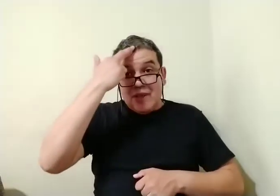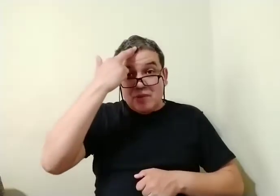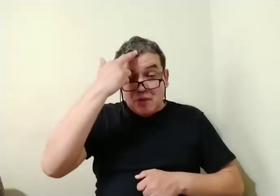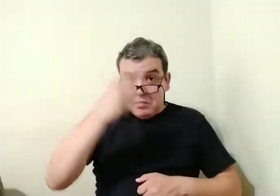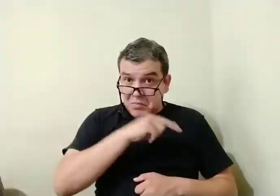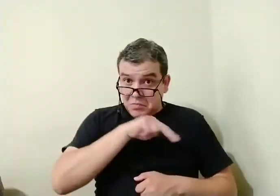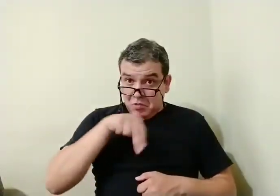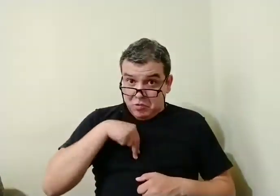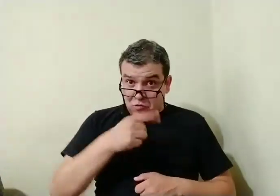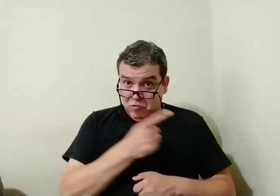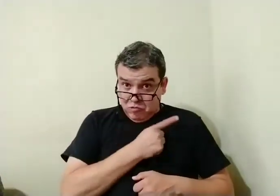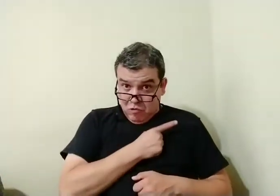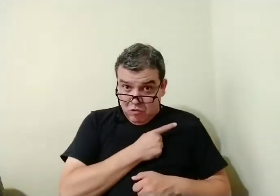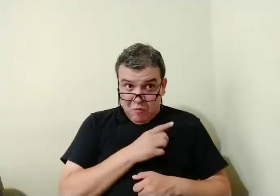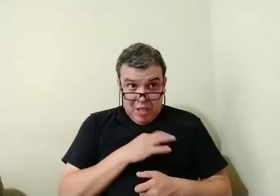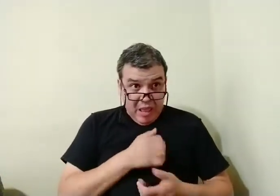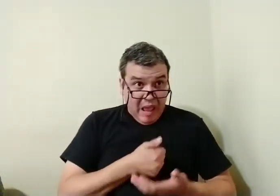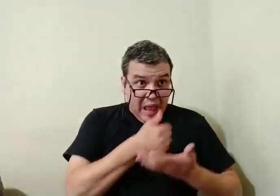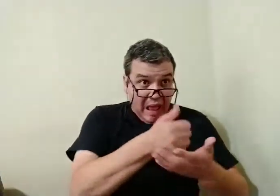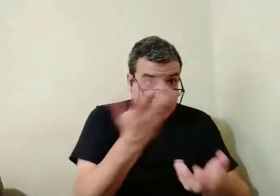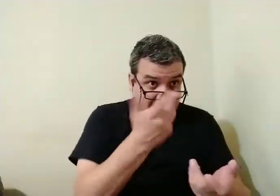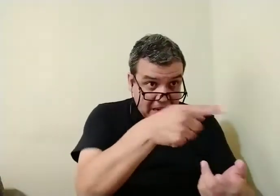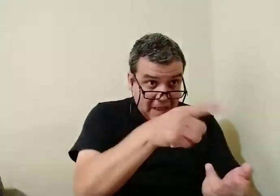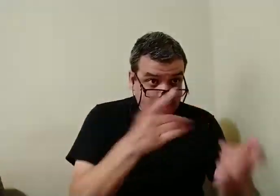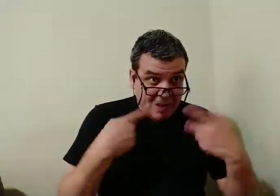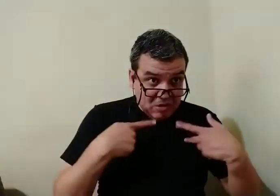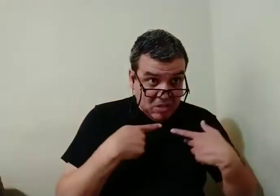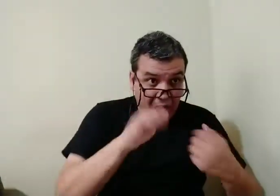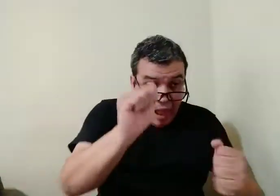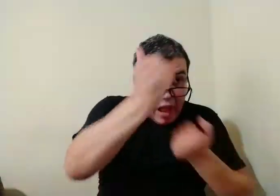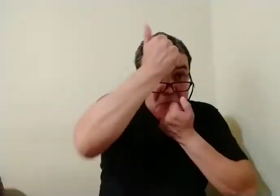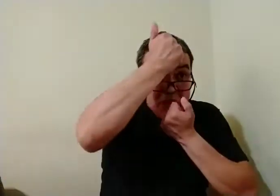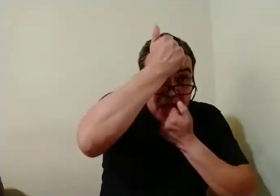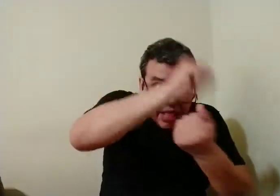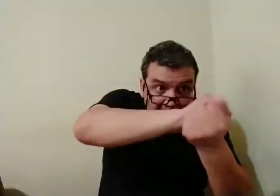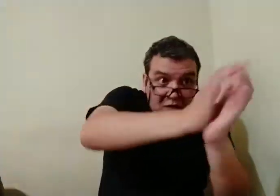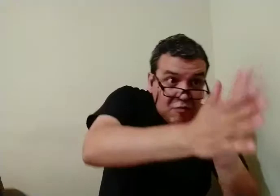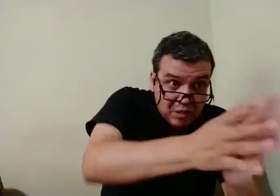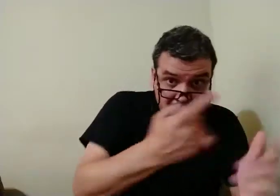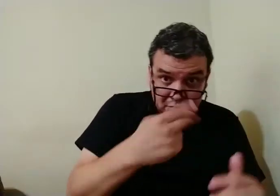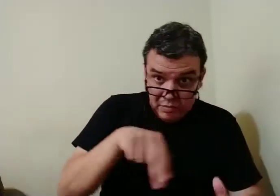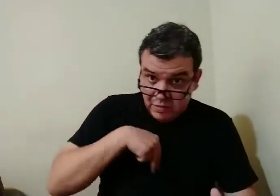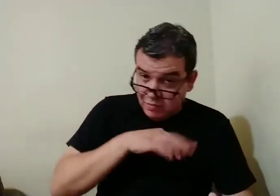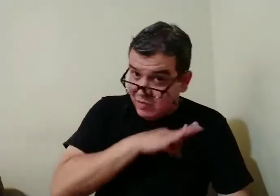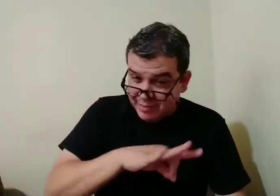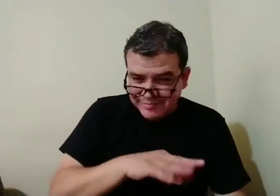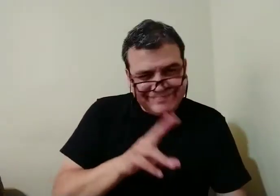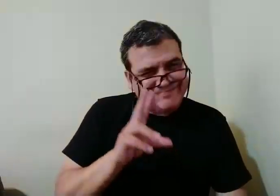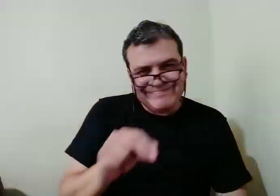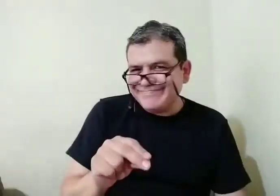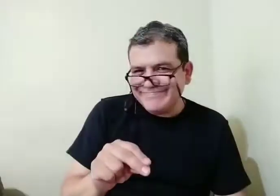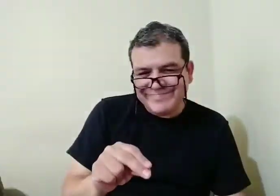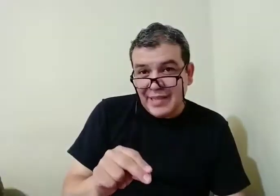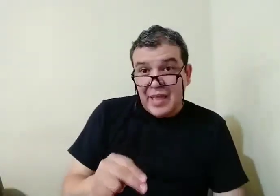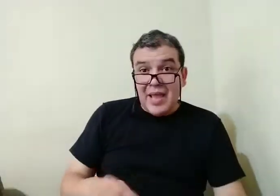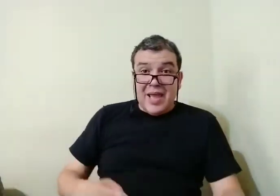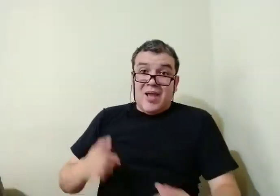las personas, sino que solo el Espíritu Santo puede hacerlo.